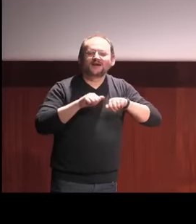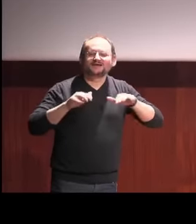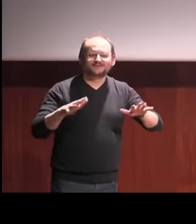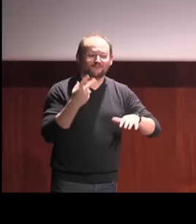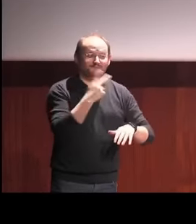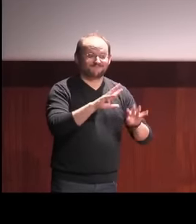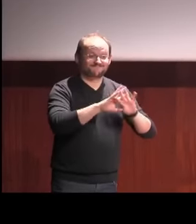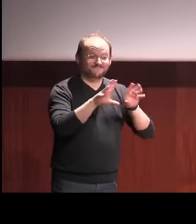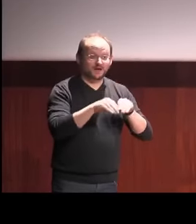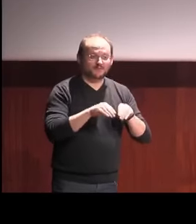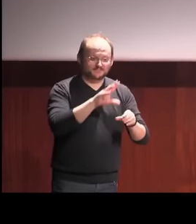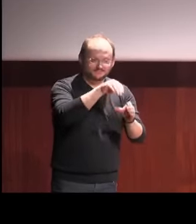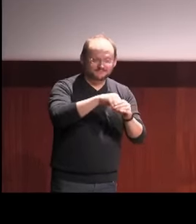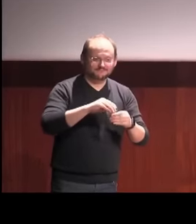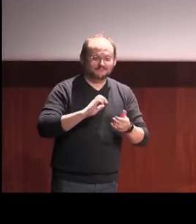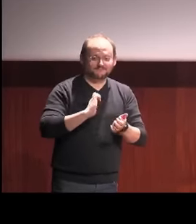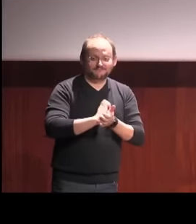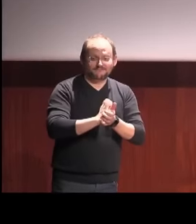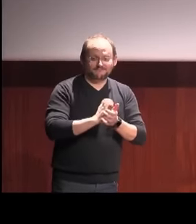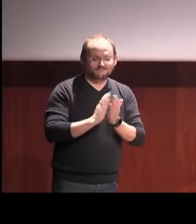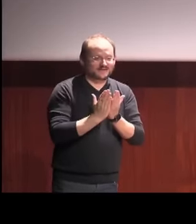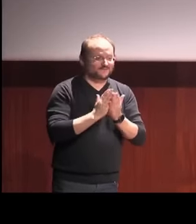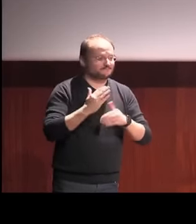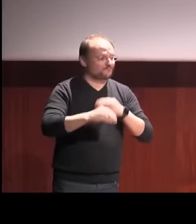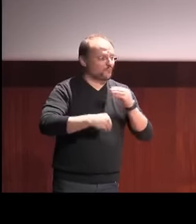Et s'il a réussi, c'est grâce à des réseaux.